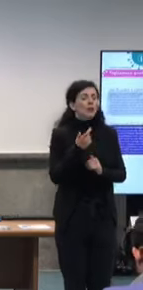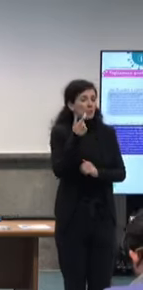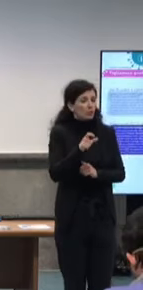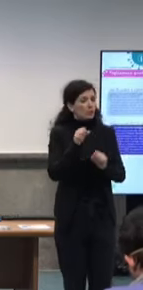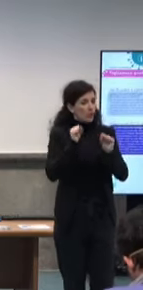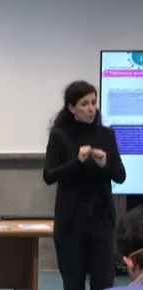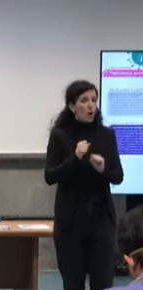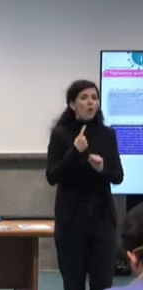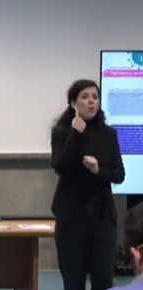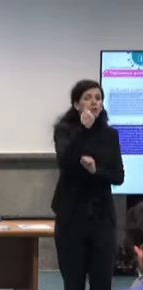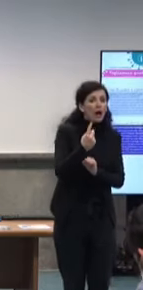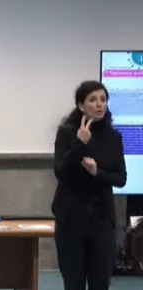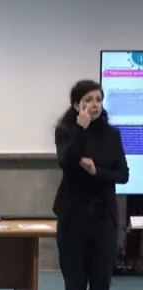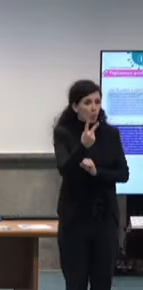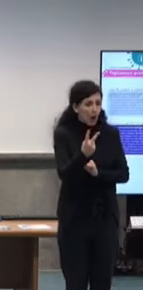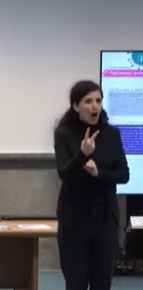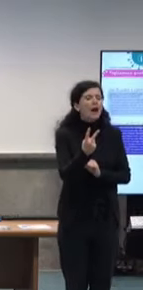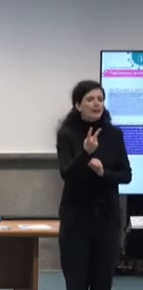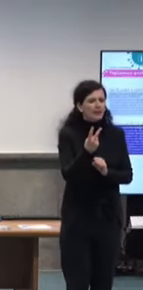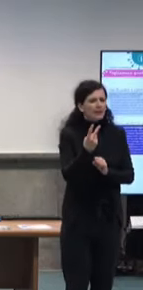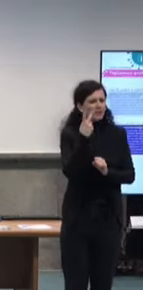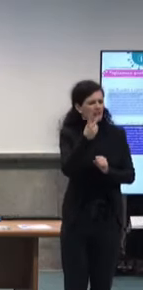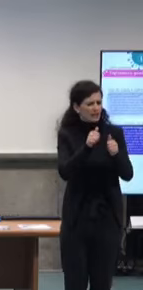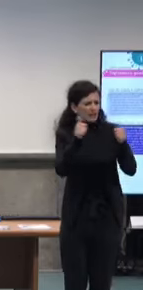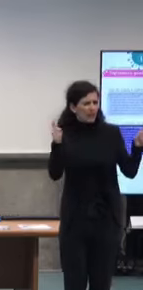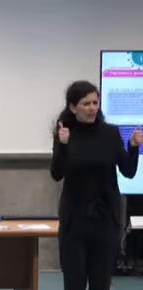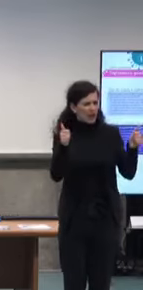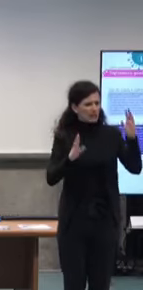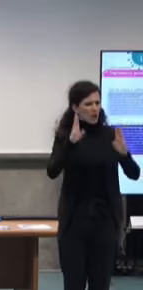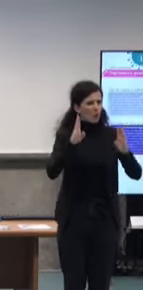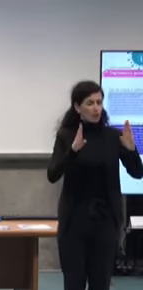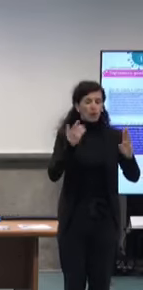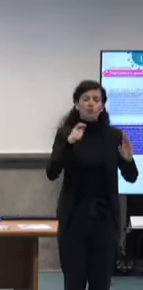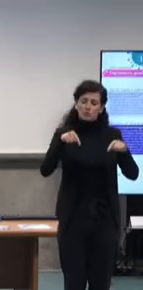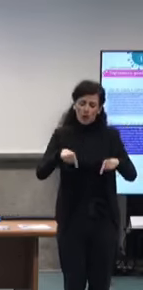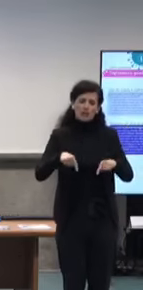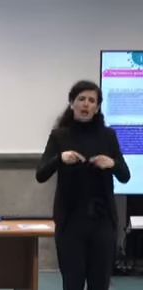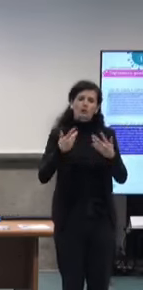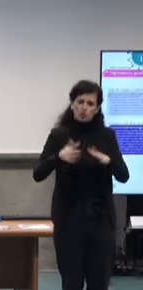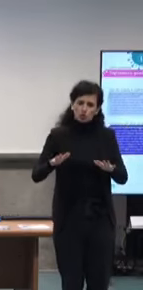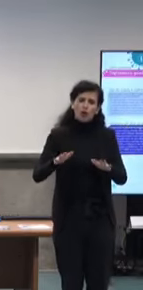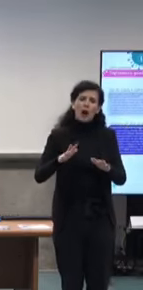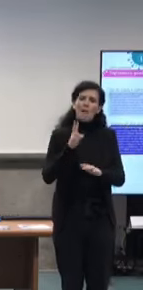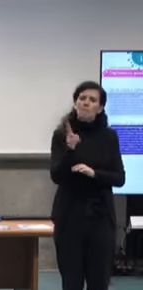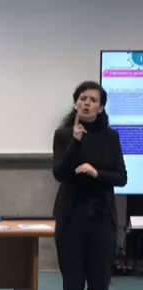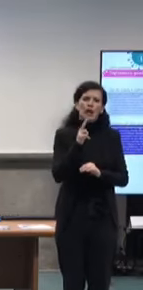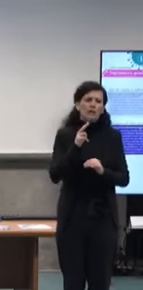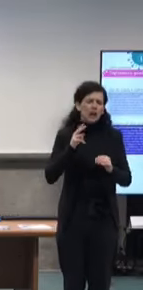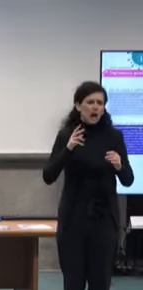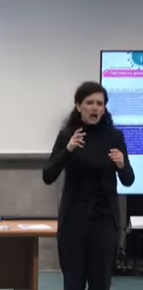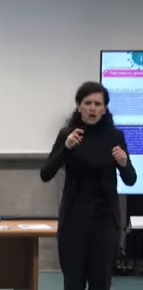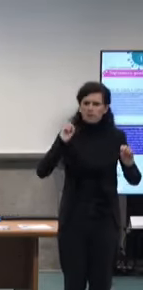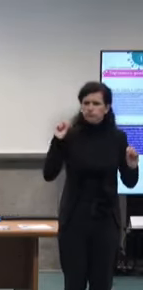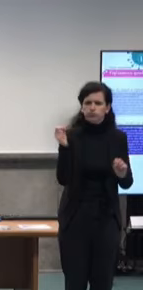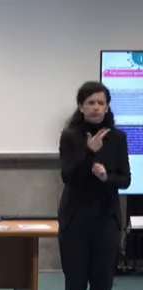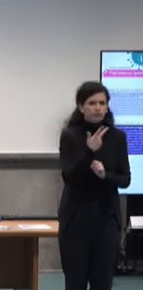possibile che ci sia stata un'accelerazione di mortalità che altrimenti sarebbe stata distribuita nel tempo come è stato detto come è stato dimostrato